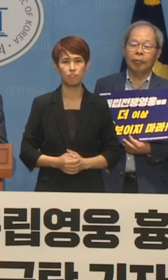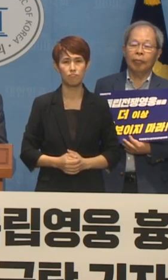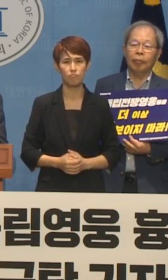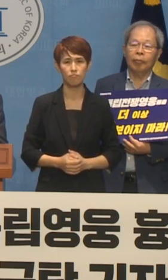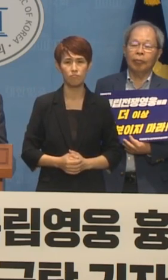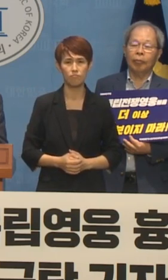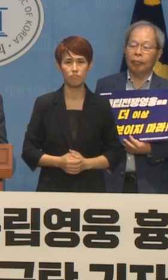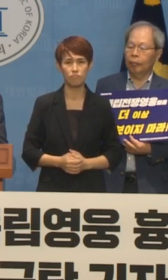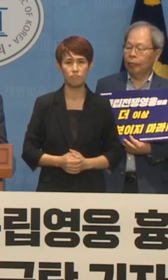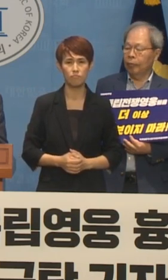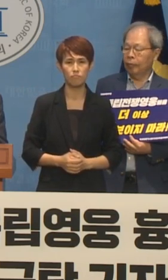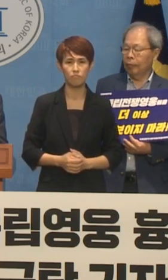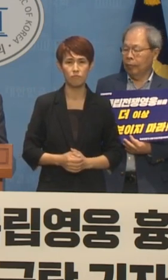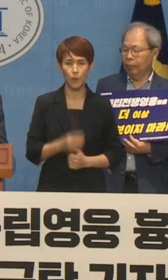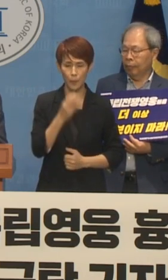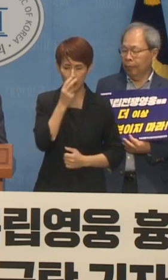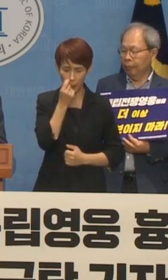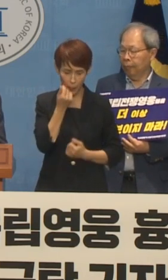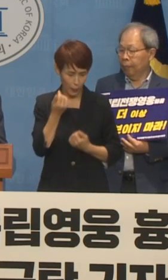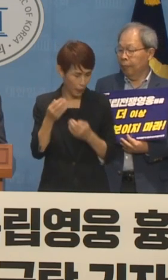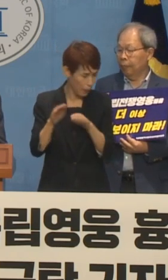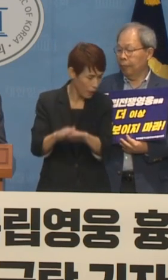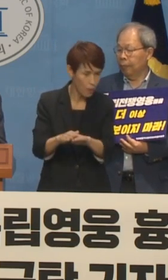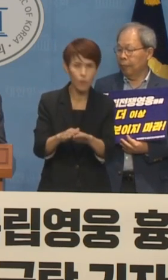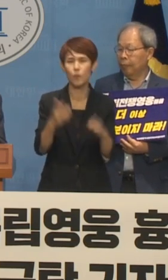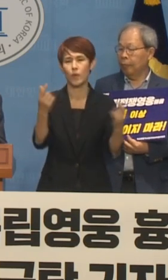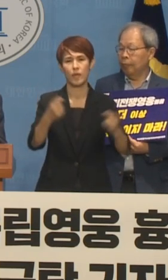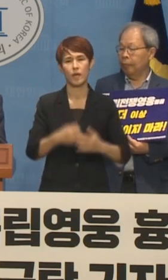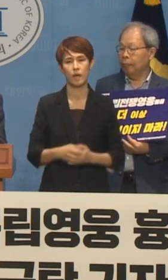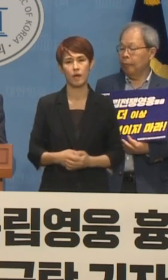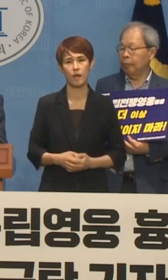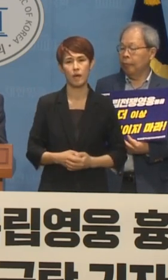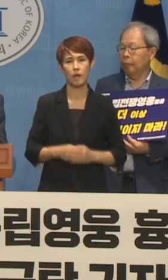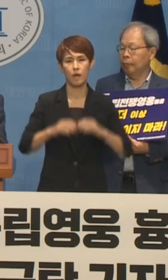가리고 아웅하는 꼼수입니다. 육사